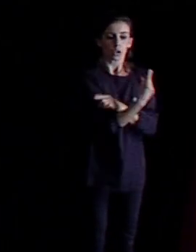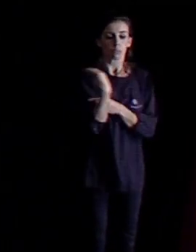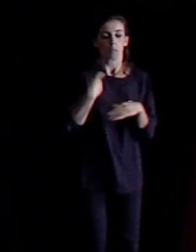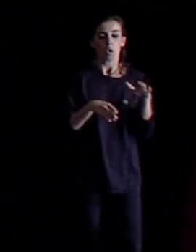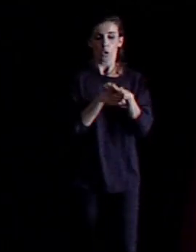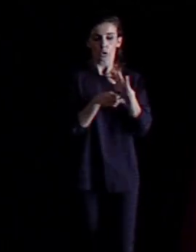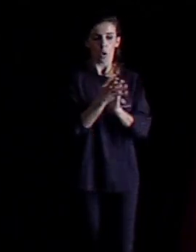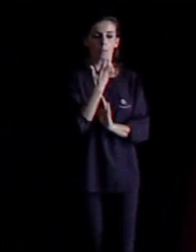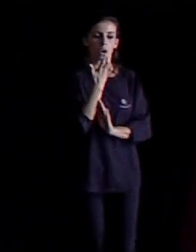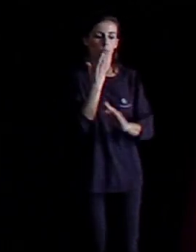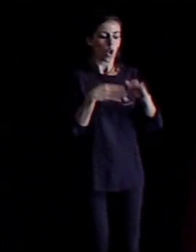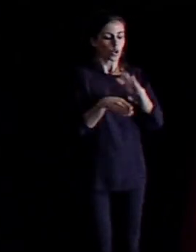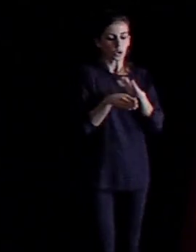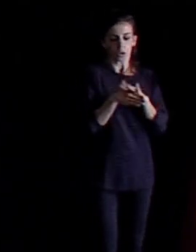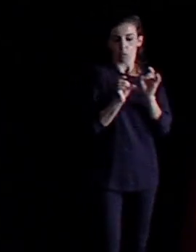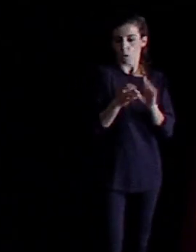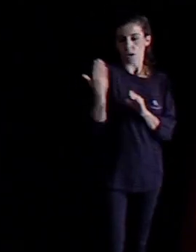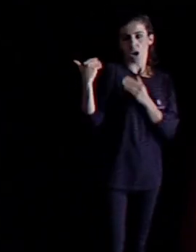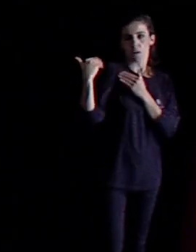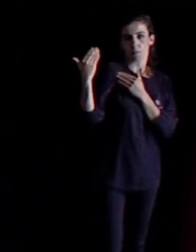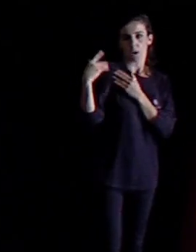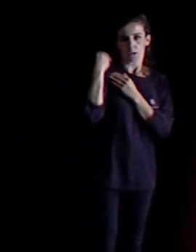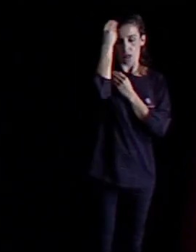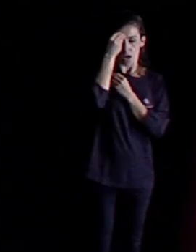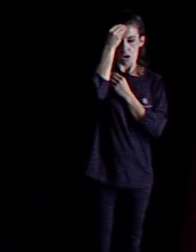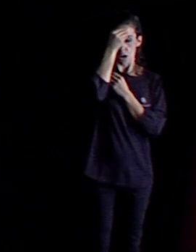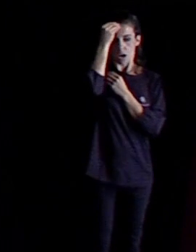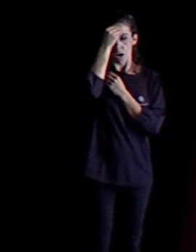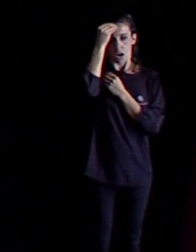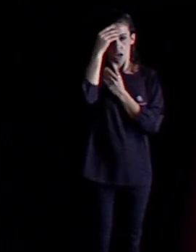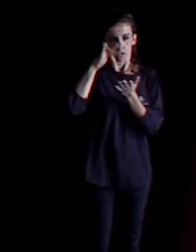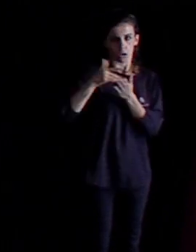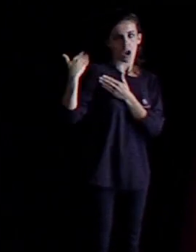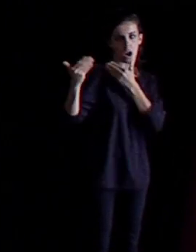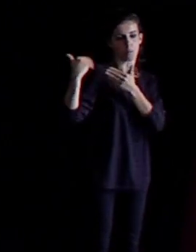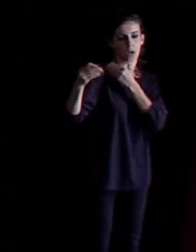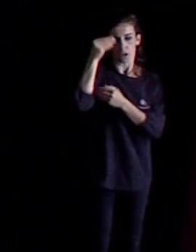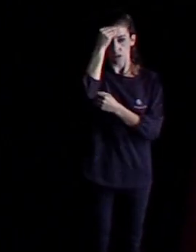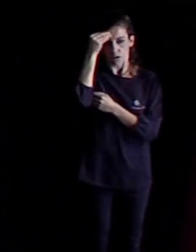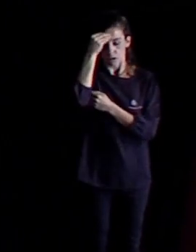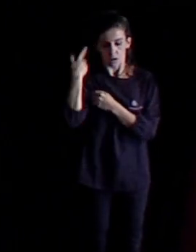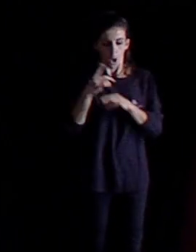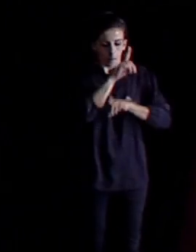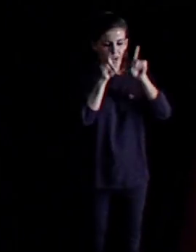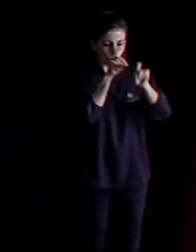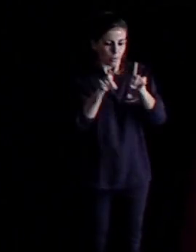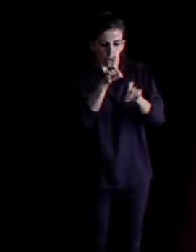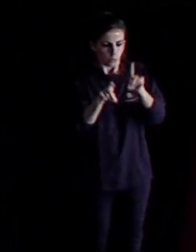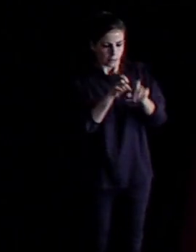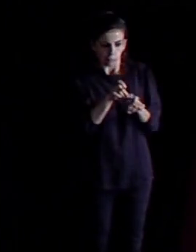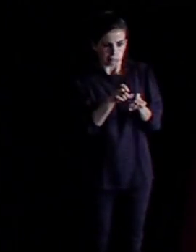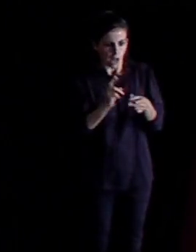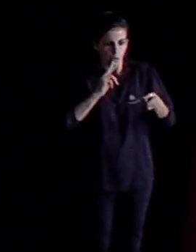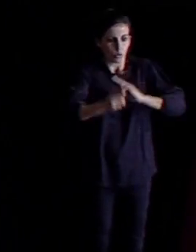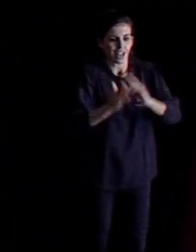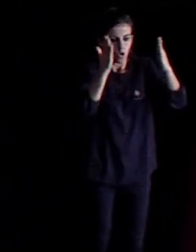como puede ser el mantenerse en el pasado, estar todo el día rebobinando y rumiando lo que le pasó, hacer preguntas que no tienen respuesta, por